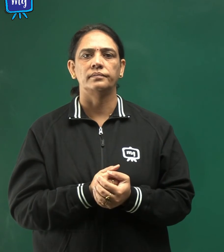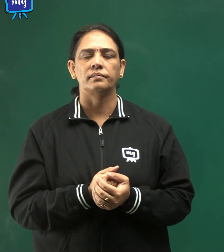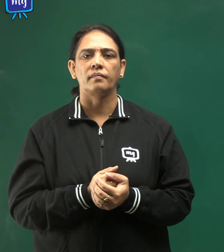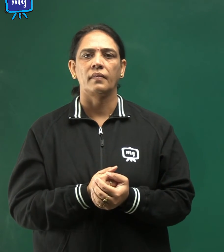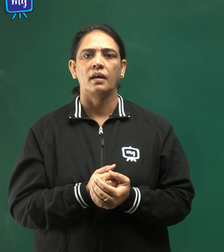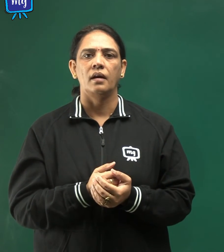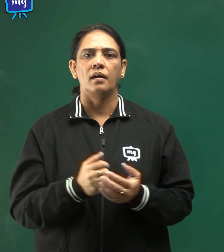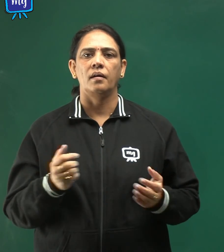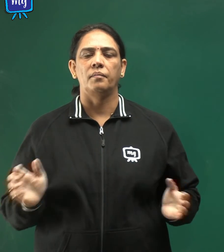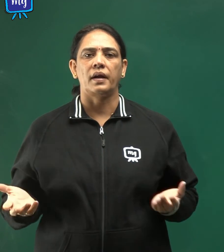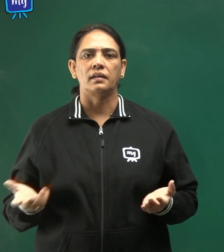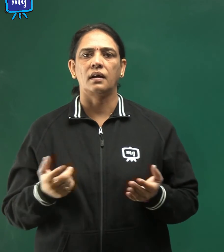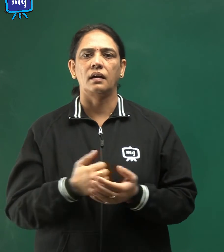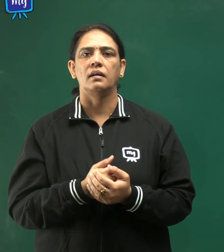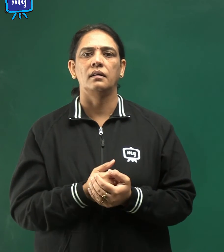का